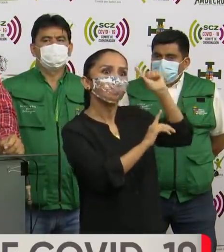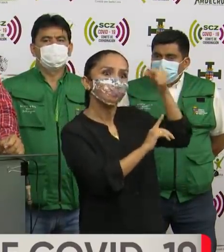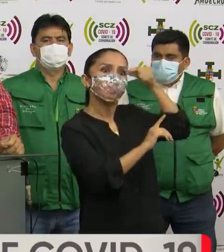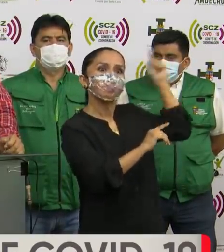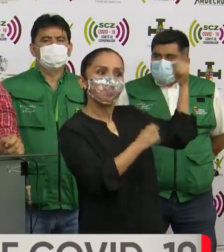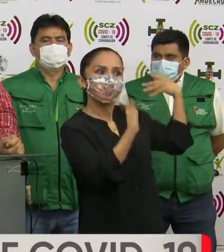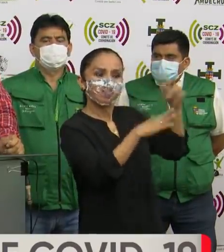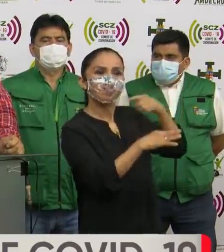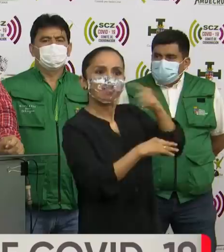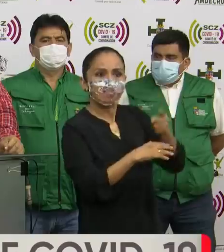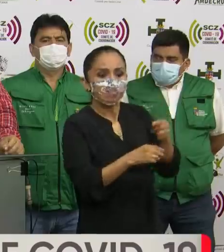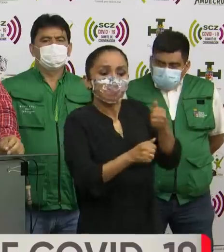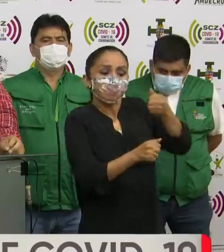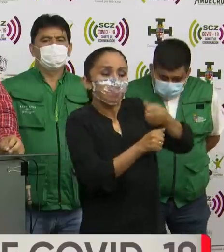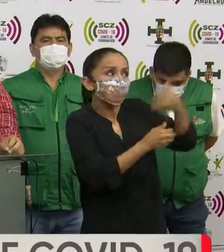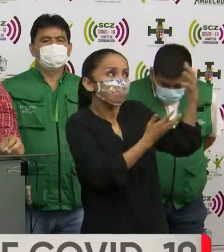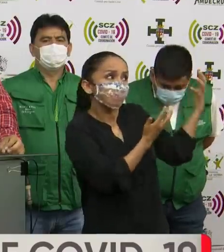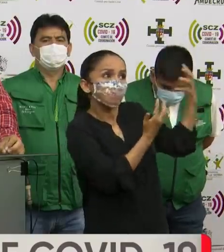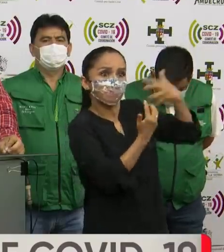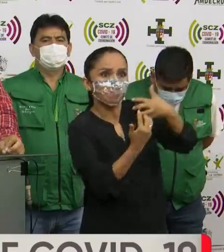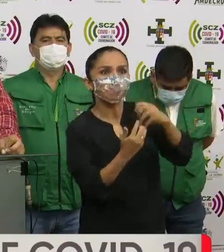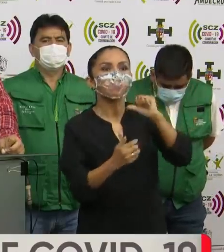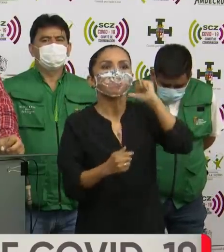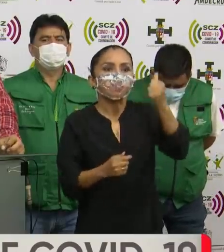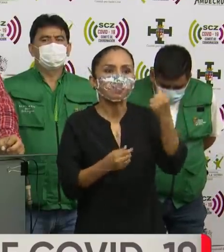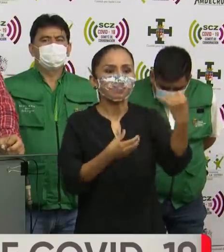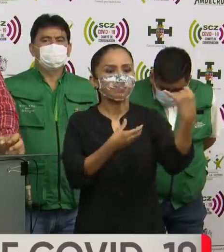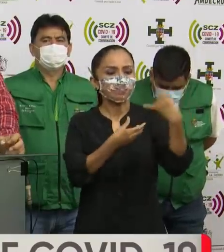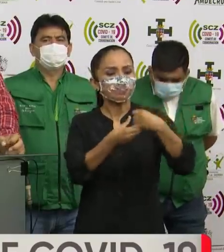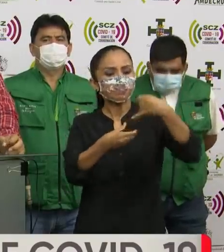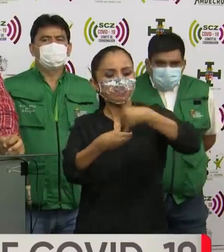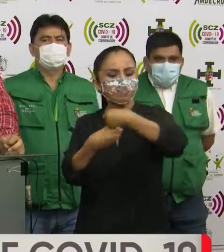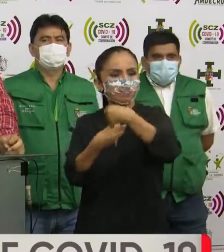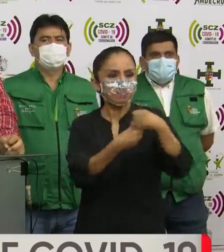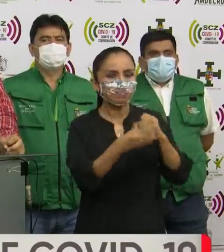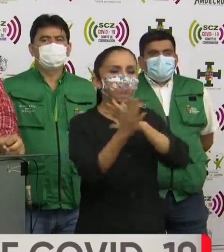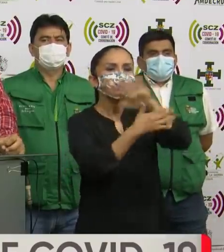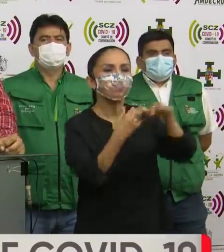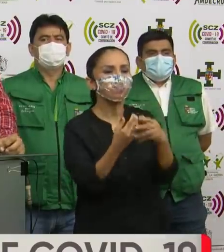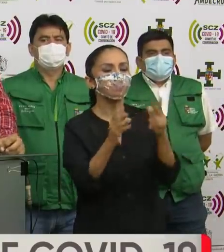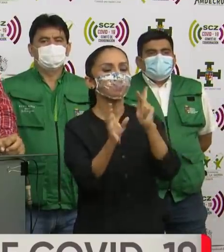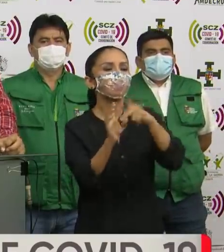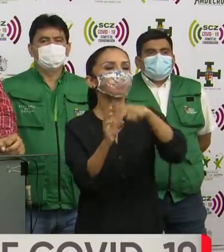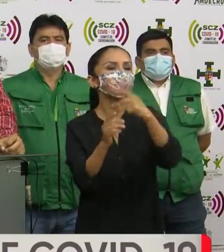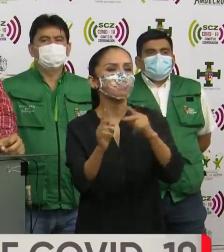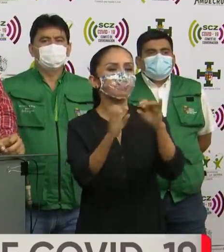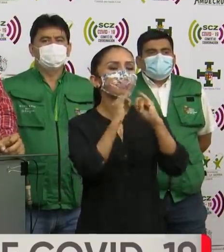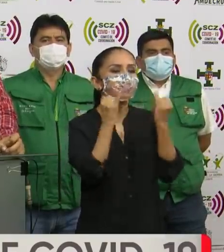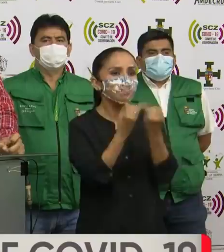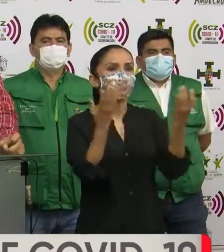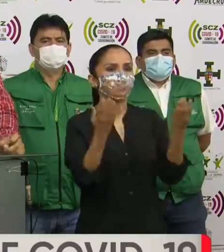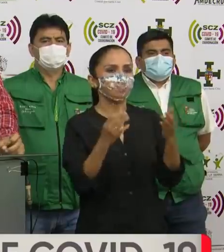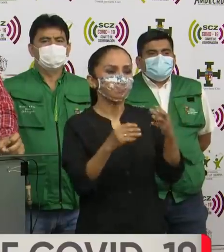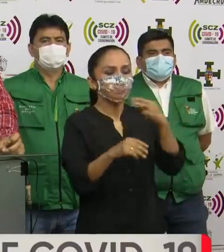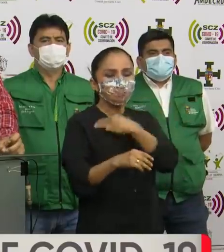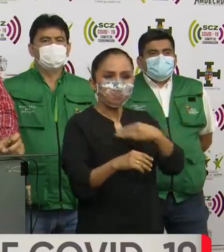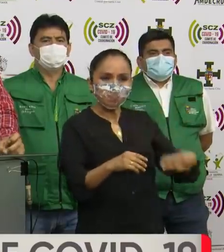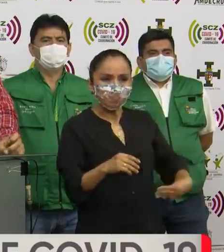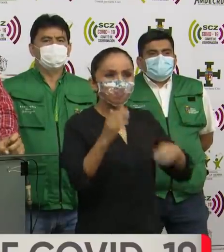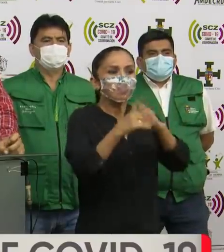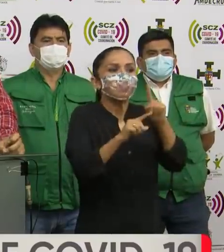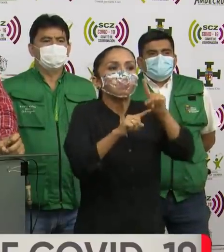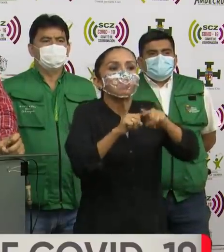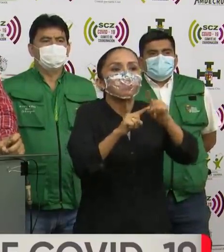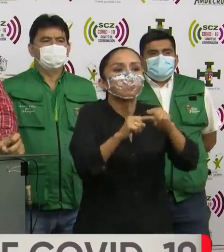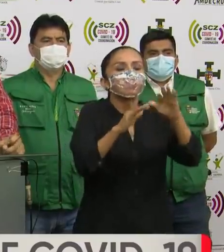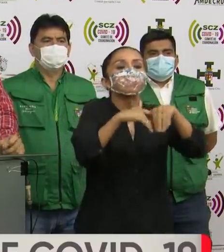gobierno. Por lo tanto, en ese mismo marco, mañana se presentará y escucharemos las propuestas de todos los municipios de acuerdo a la